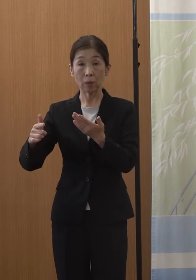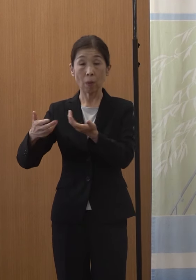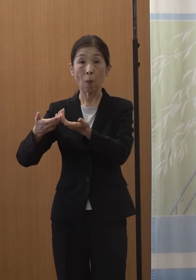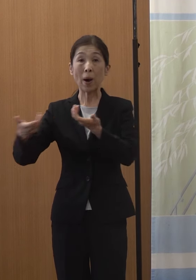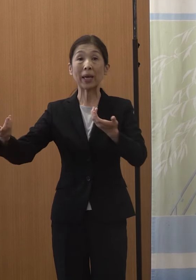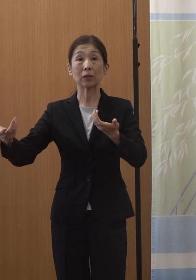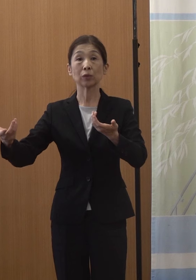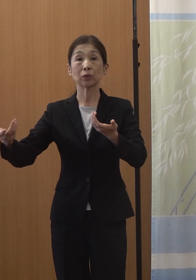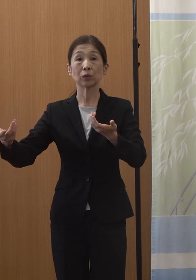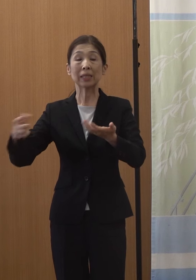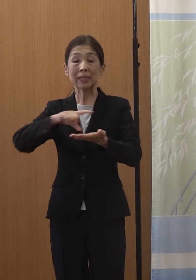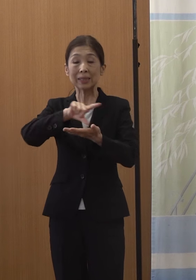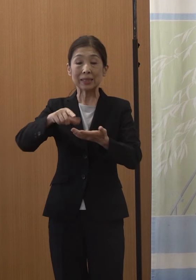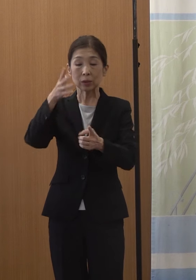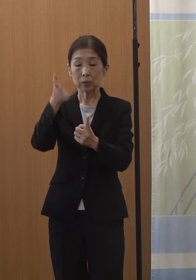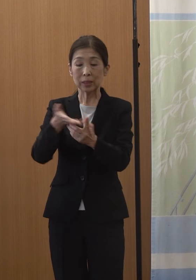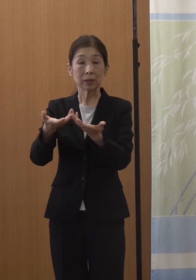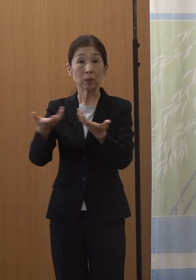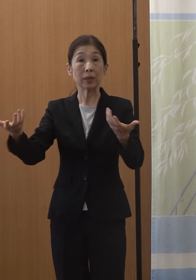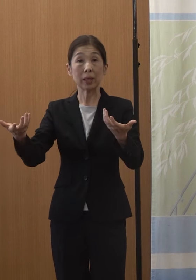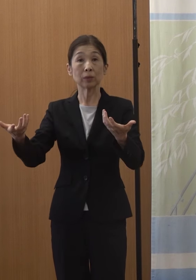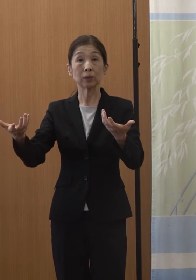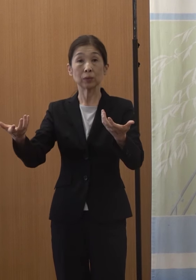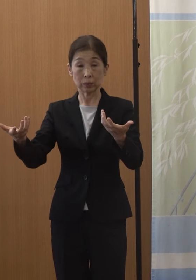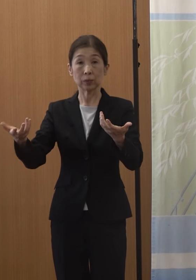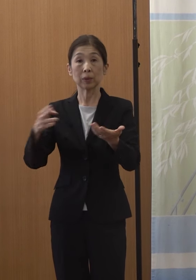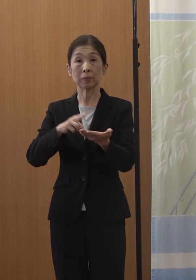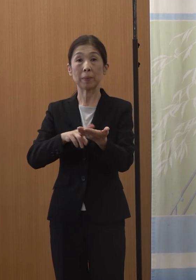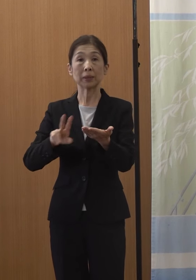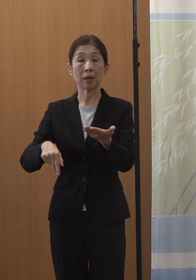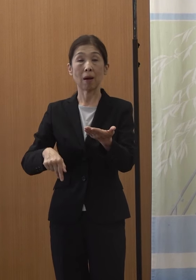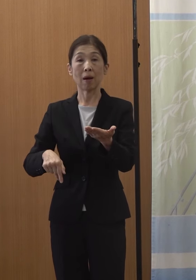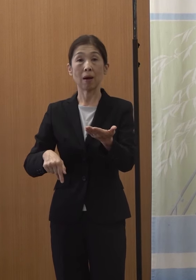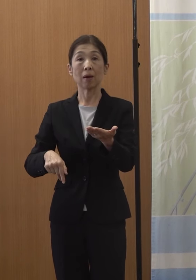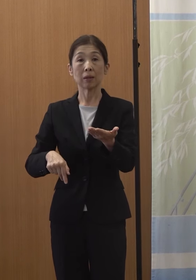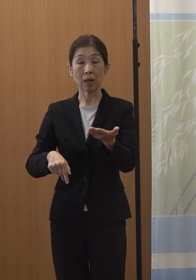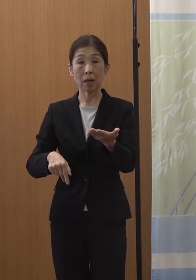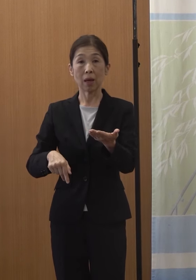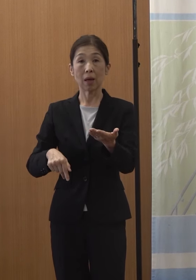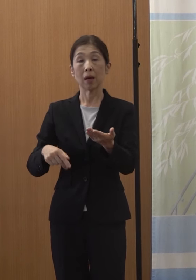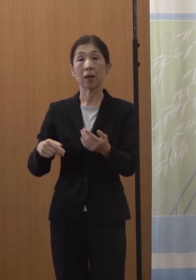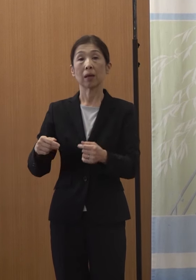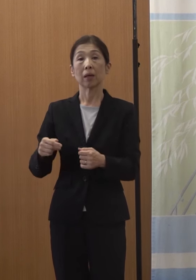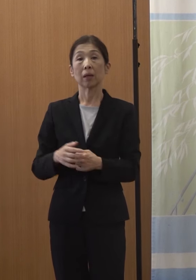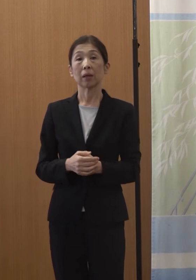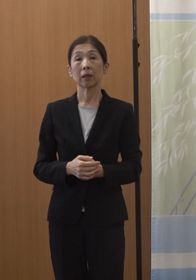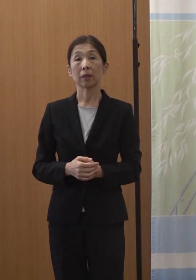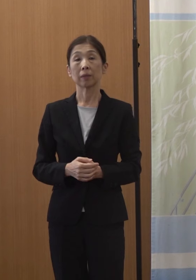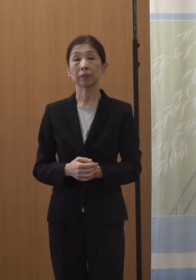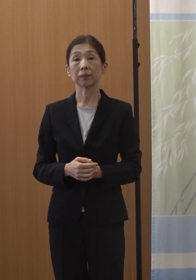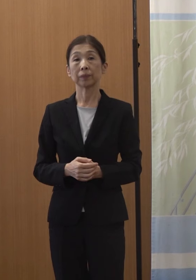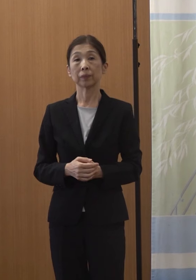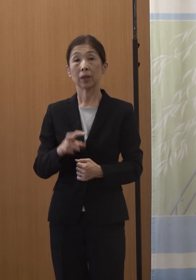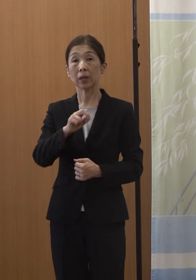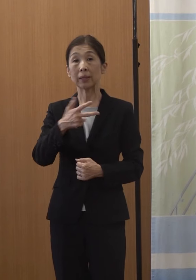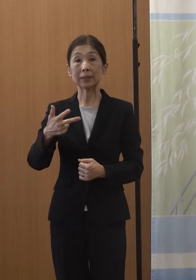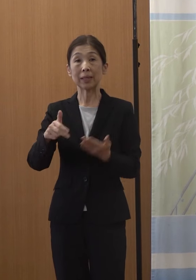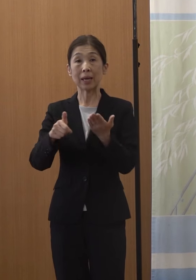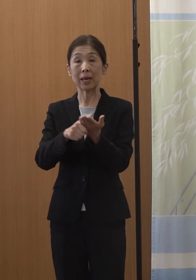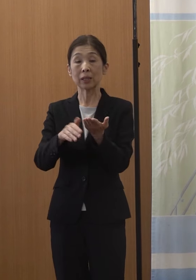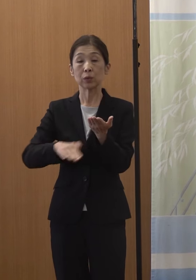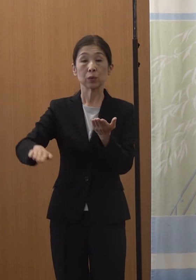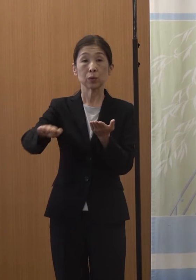の、区域設定をいたしました。で、都心地区についてということで、金沢駅